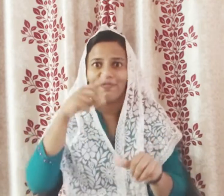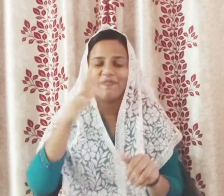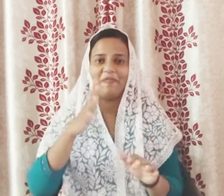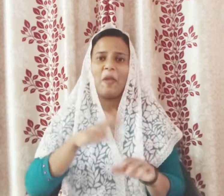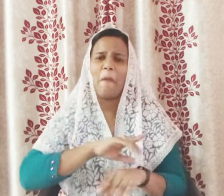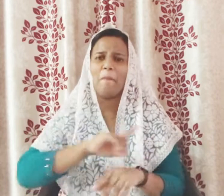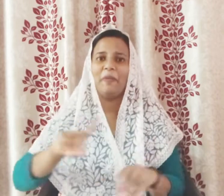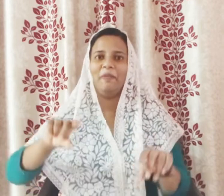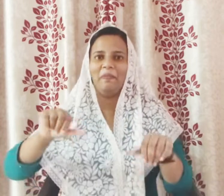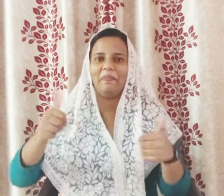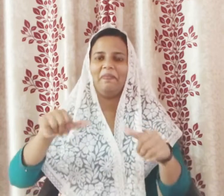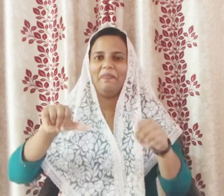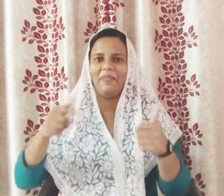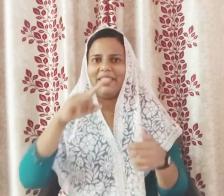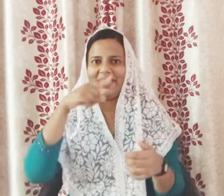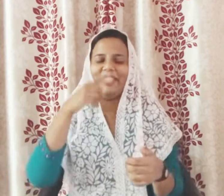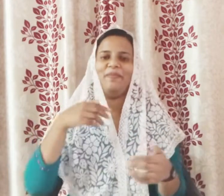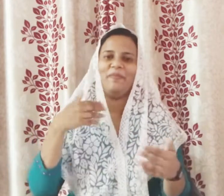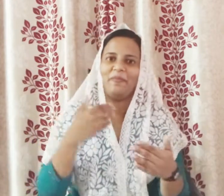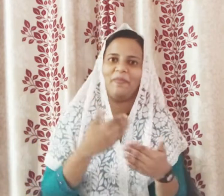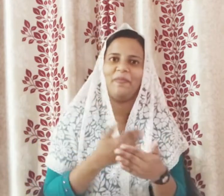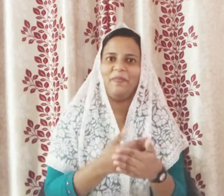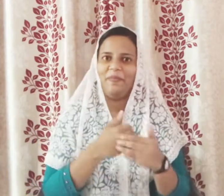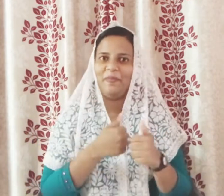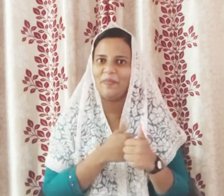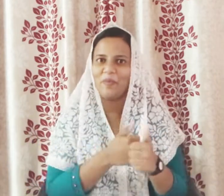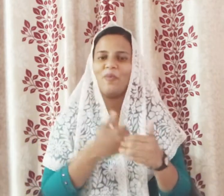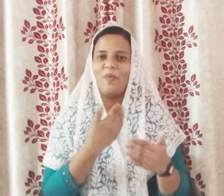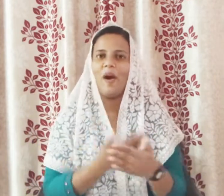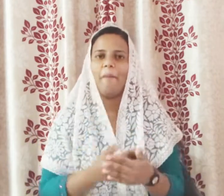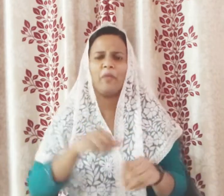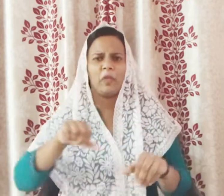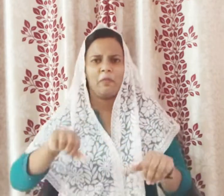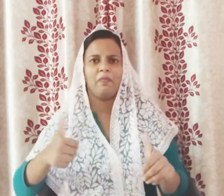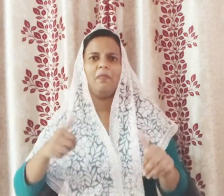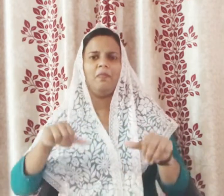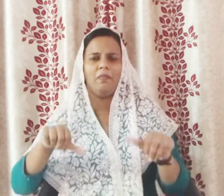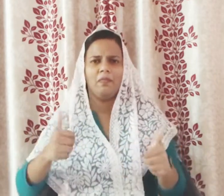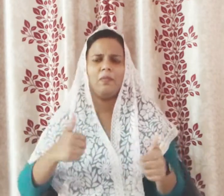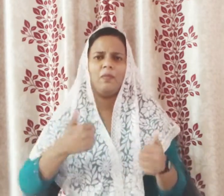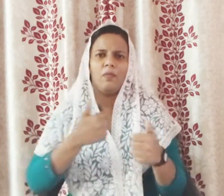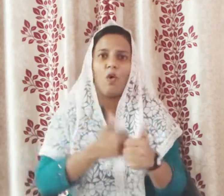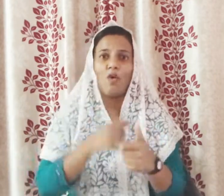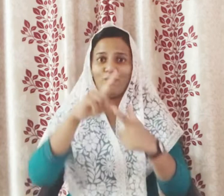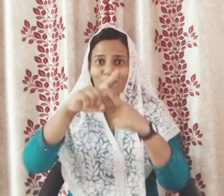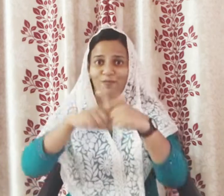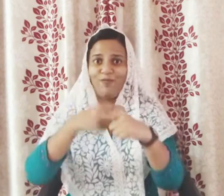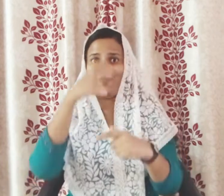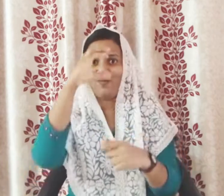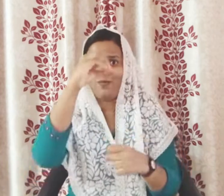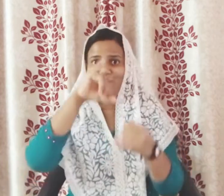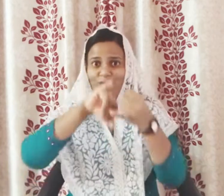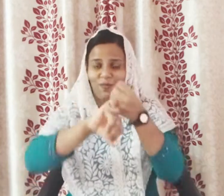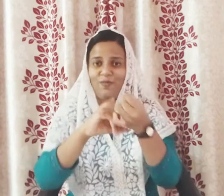പരാജയത്തിൻ്റെ ജീവിതമല്ല, അവർ ജയത്തിൻ്റെ ജീവിതമാണ് നയിക്കുന്നത്. അപ്പം ജയിച്ച് മുന്നേറിക്കൊണ്ടിരിക്കുന്ന ജോഷുവയും